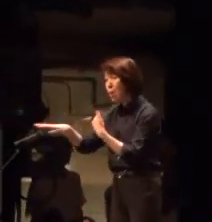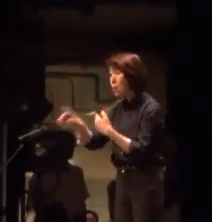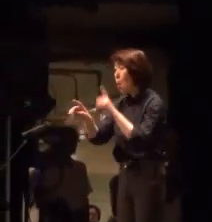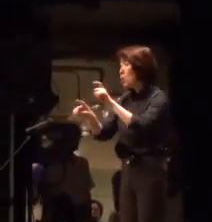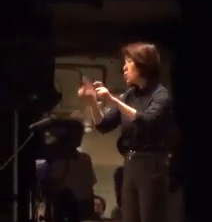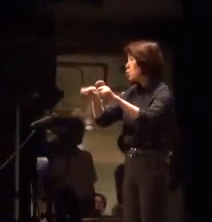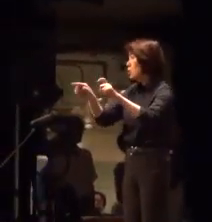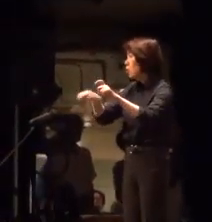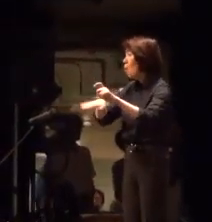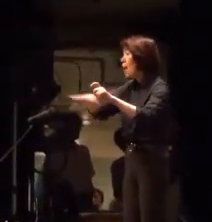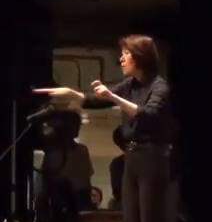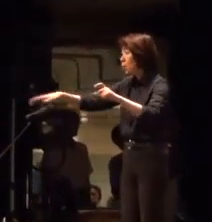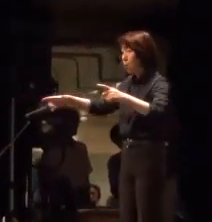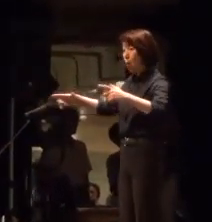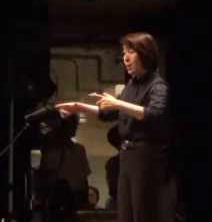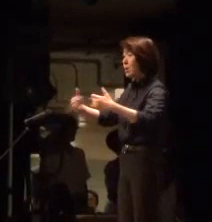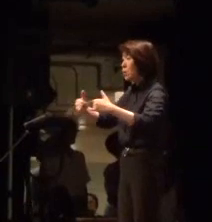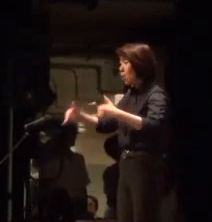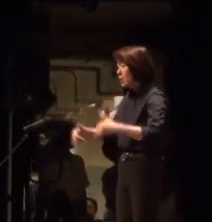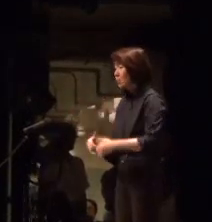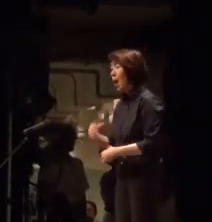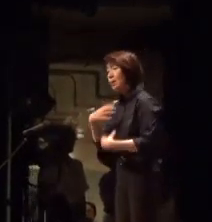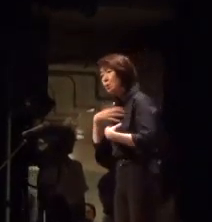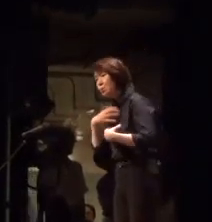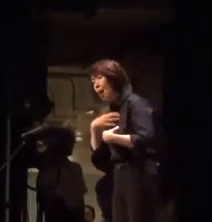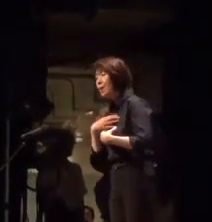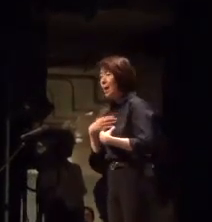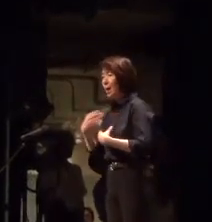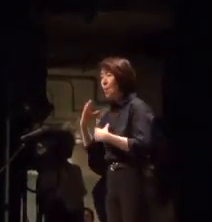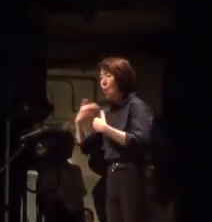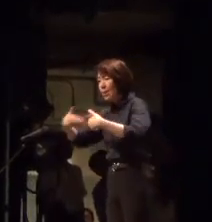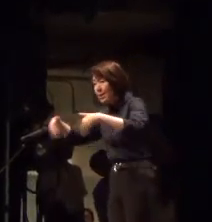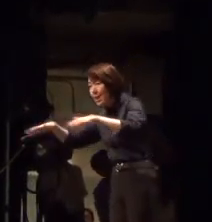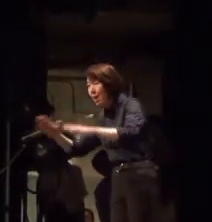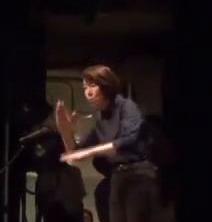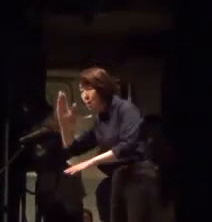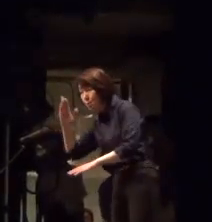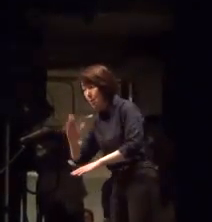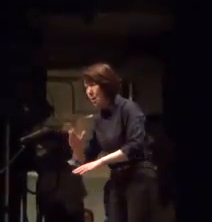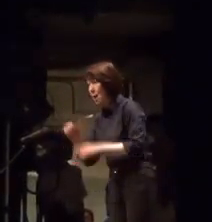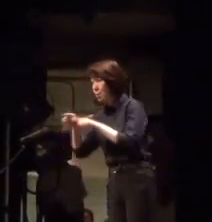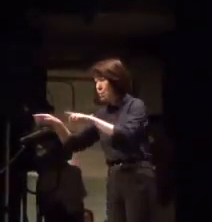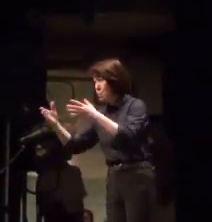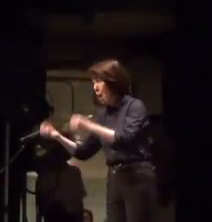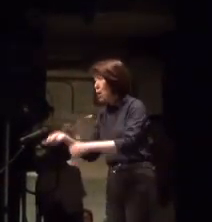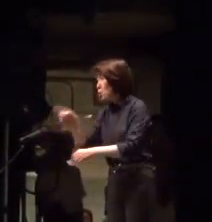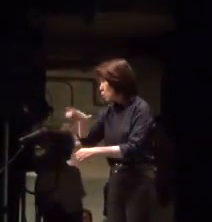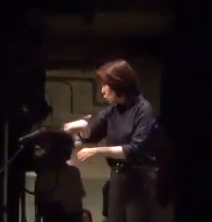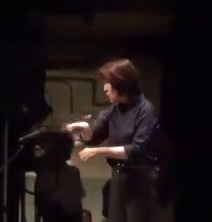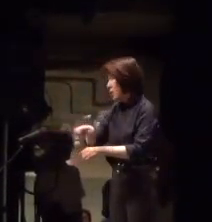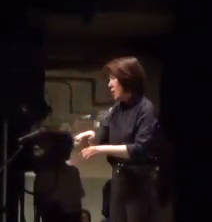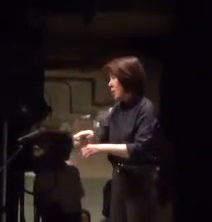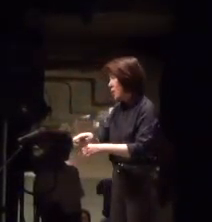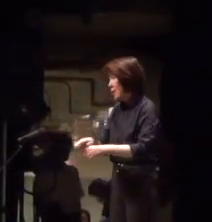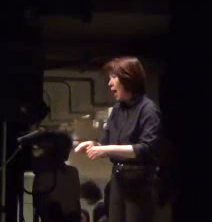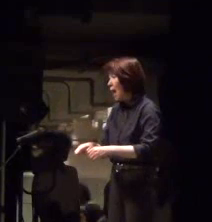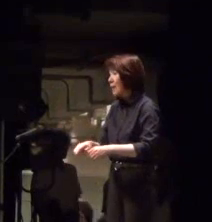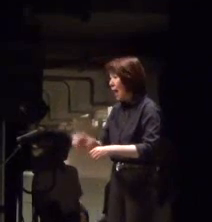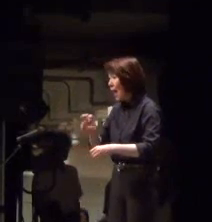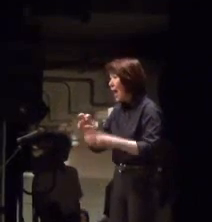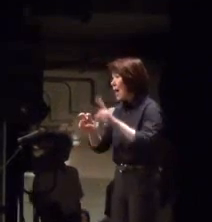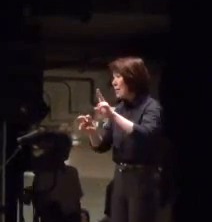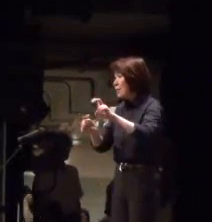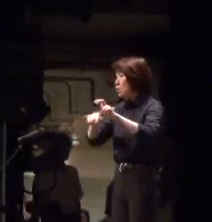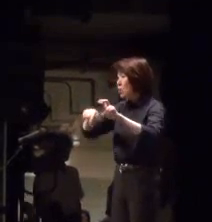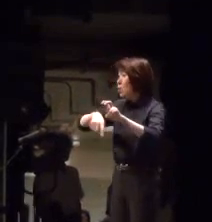キロメートルの人に対して万一のことを考えて避難しろと指示を出しました。その次にすぐにまた半径20キロメ